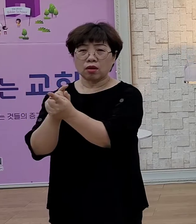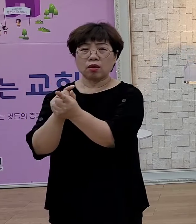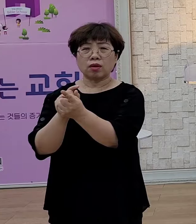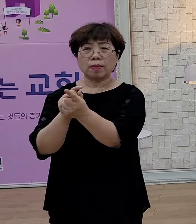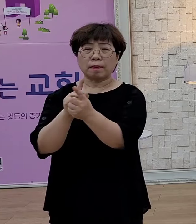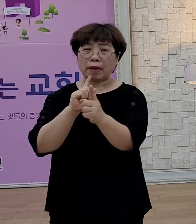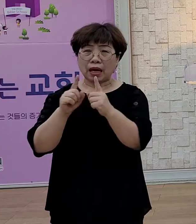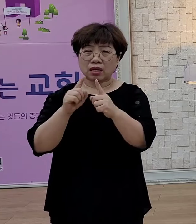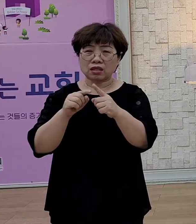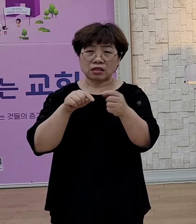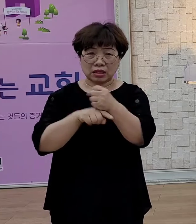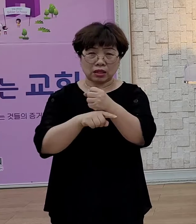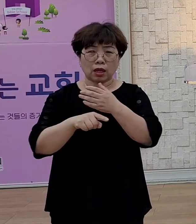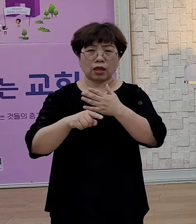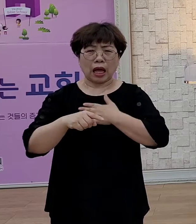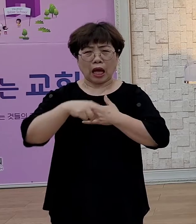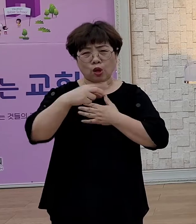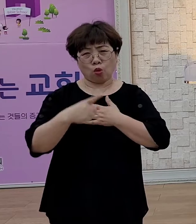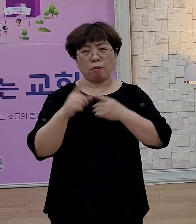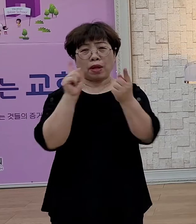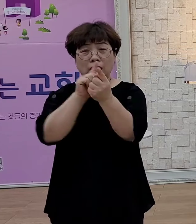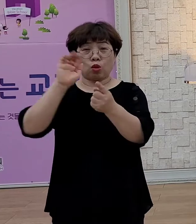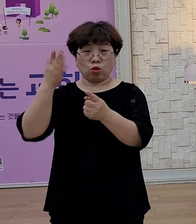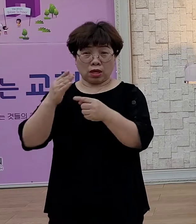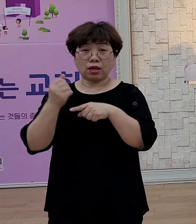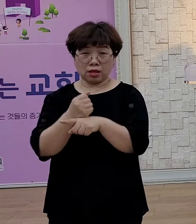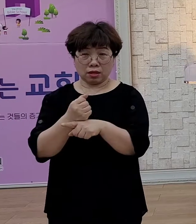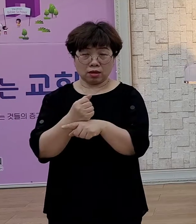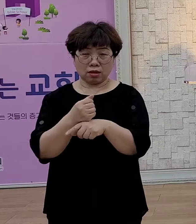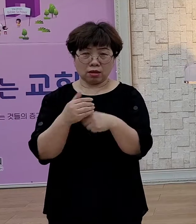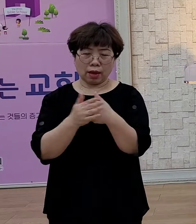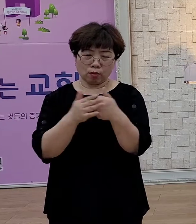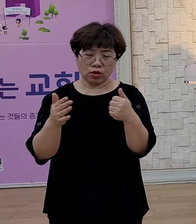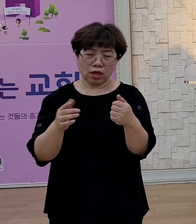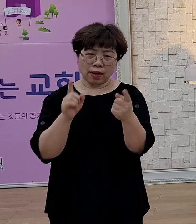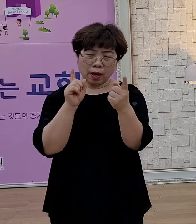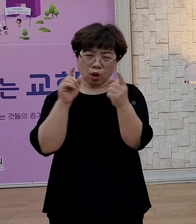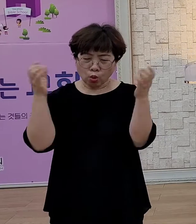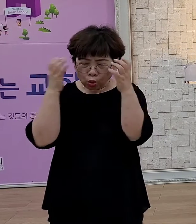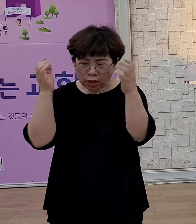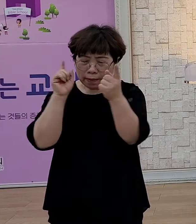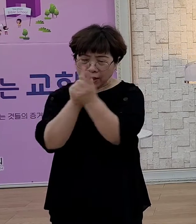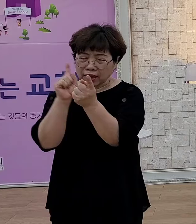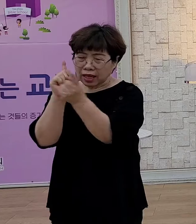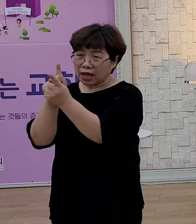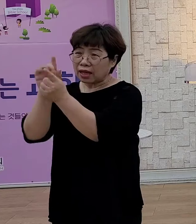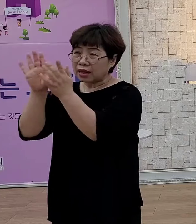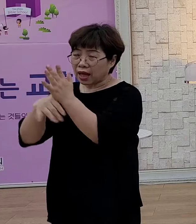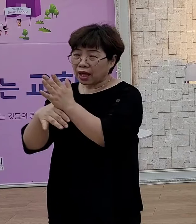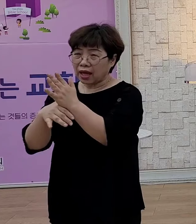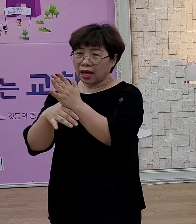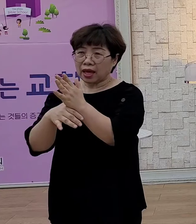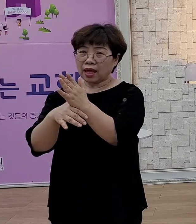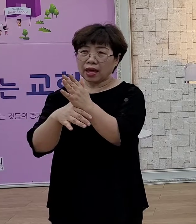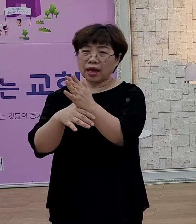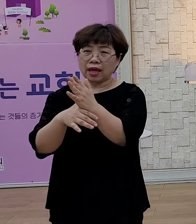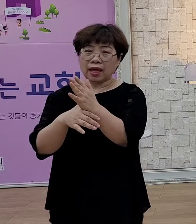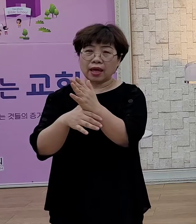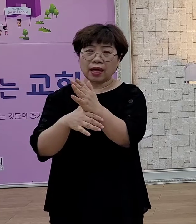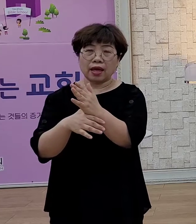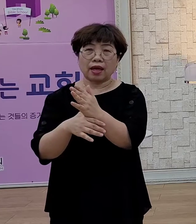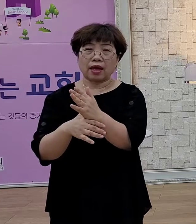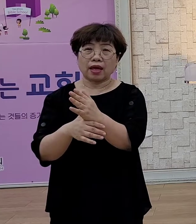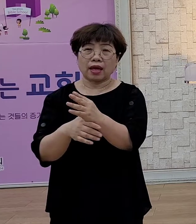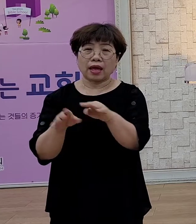그러면 어떻게 이 고난을 대해야 할까? 이거 아주 중요한 문제예요. 오늘 이 야고보는